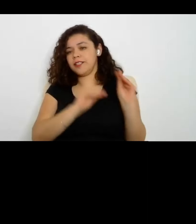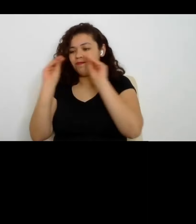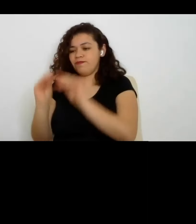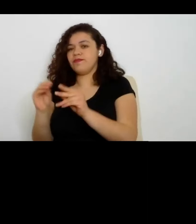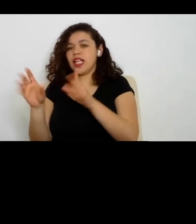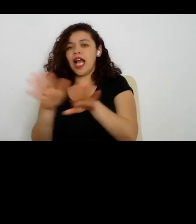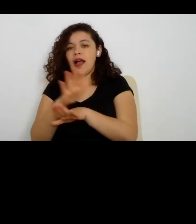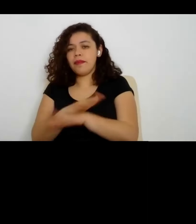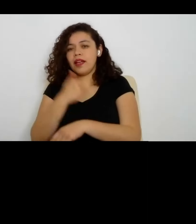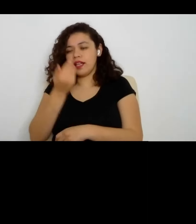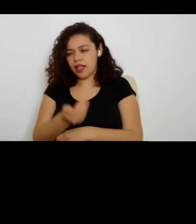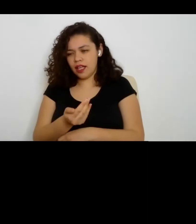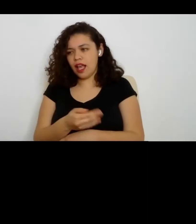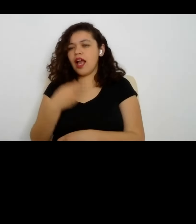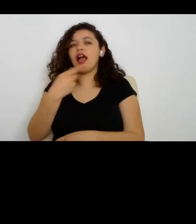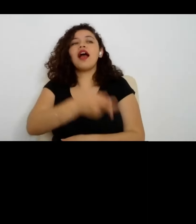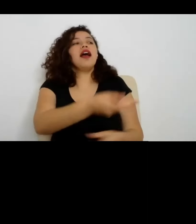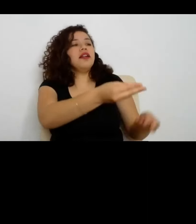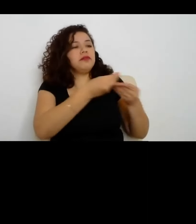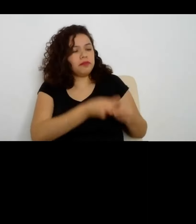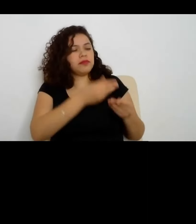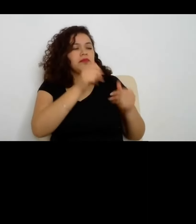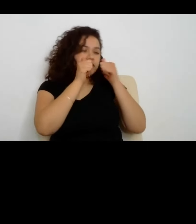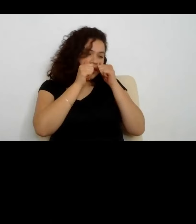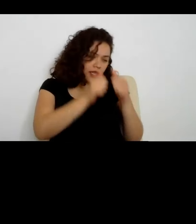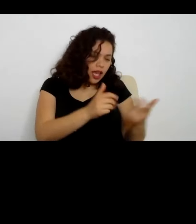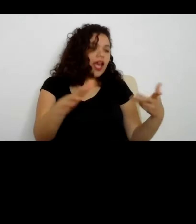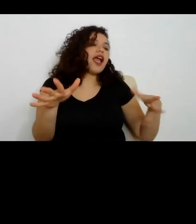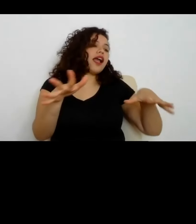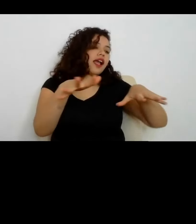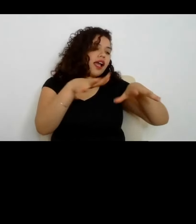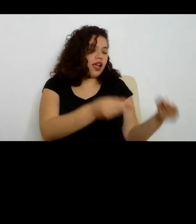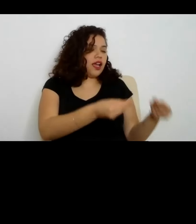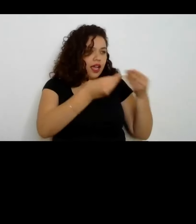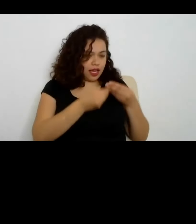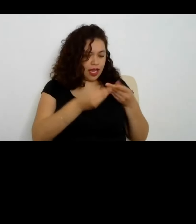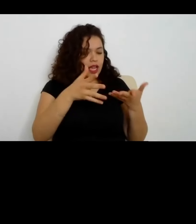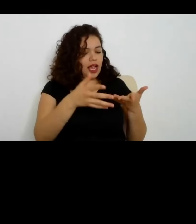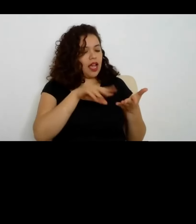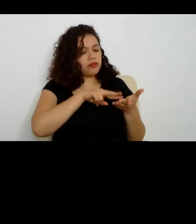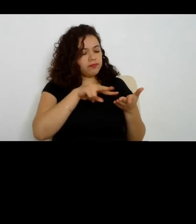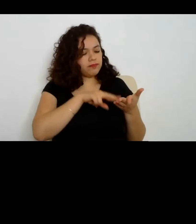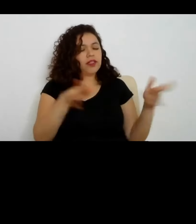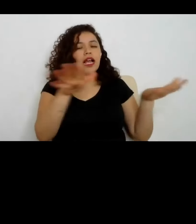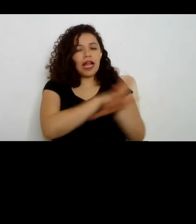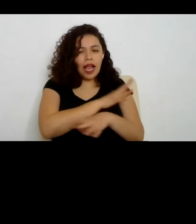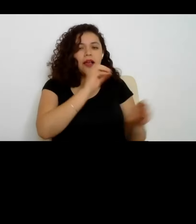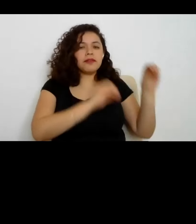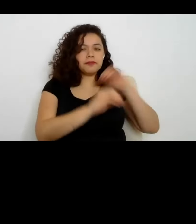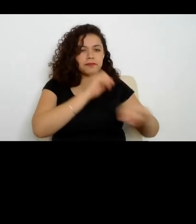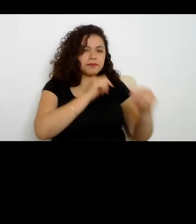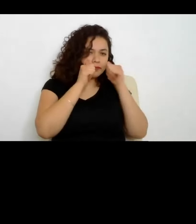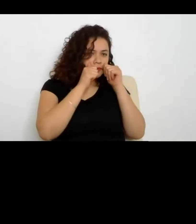área correspondiente tiene que atender la solicitud, hacer el cambio que tenga que hacer y